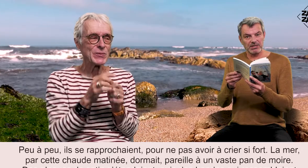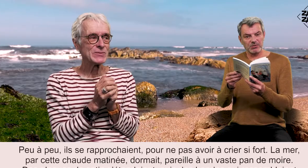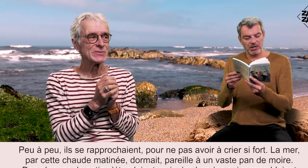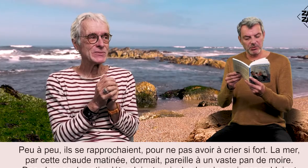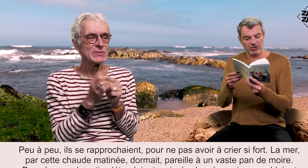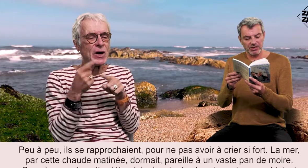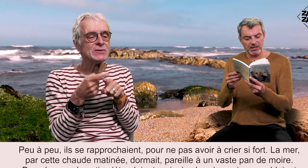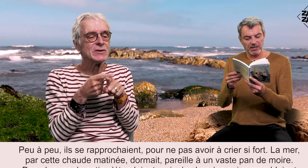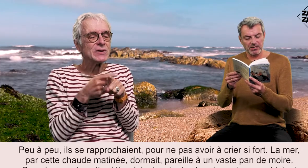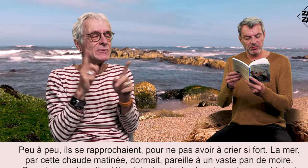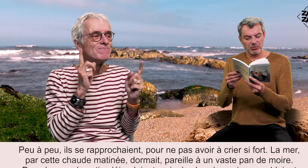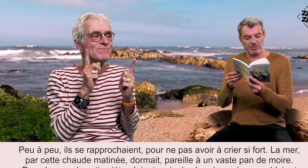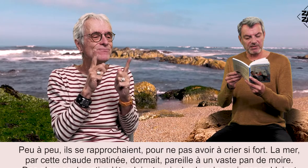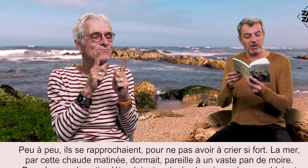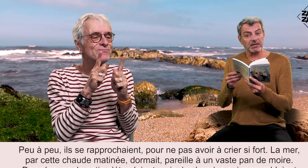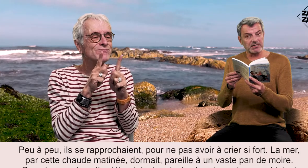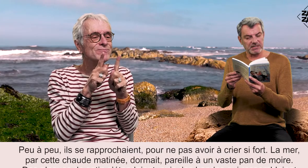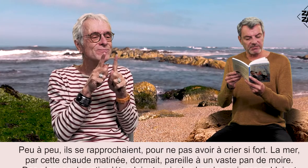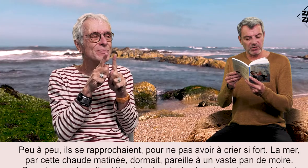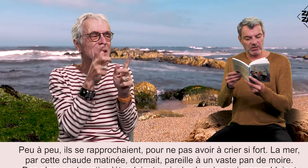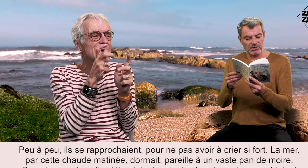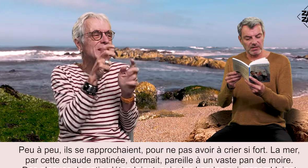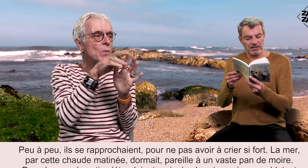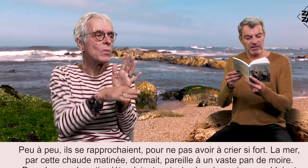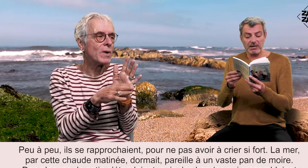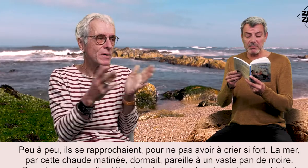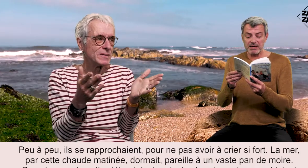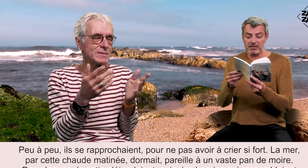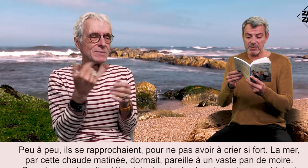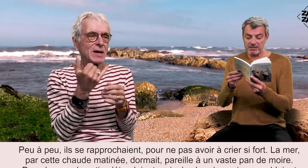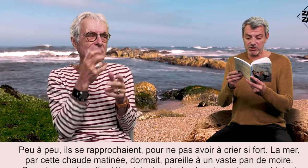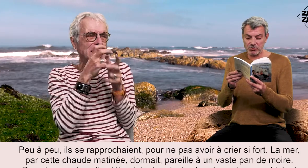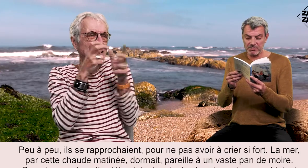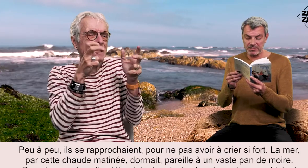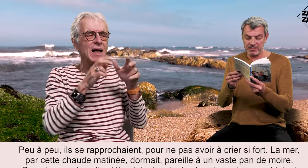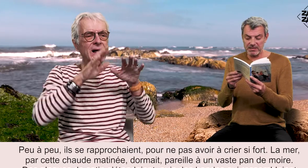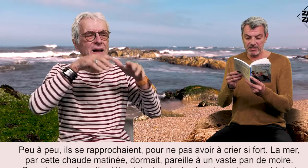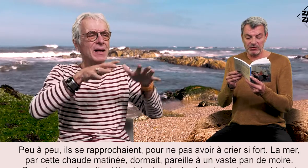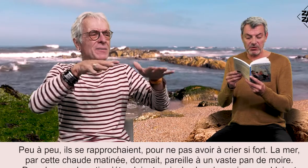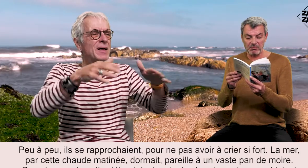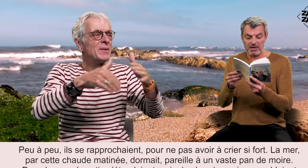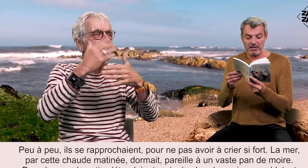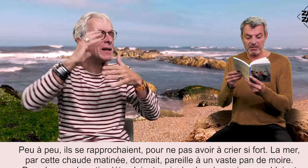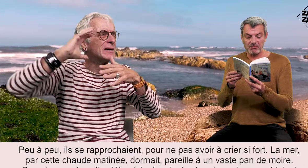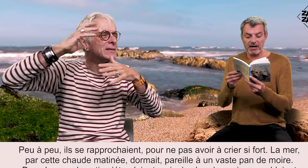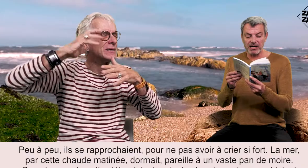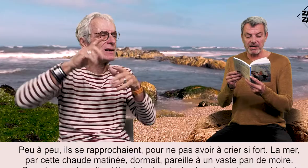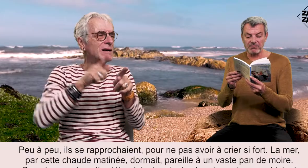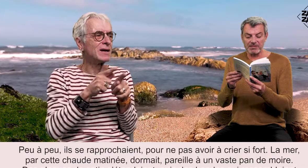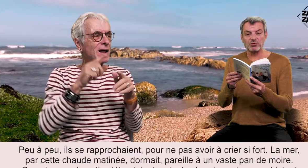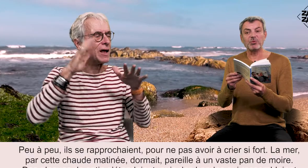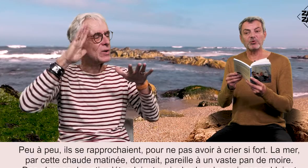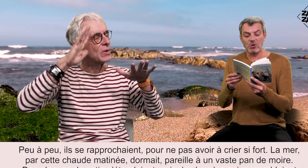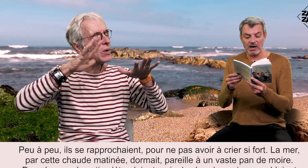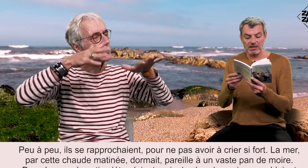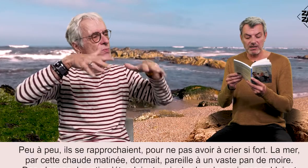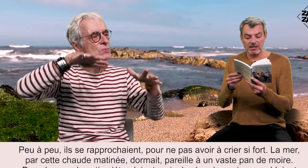il se rapprochait pour ne pas avoir à crier si fort. La mer, par cette chaude matinée, dormait, pareil à